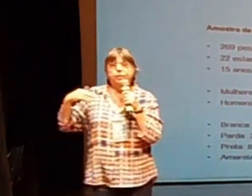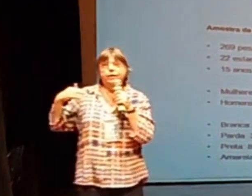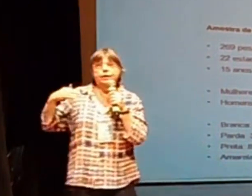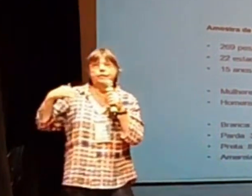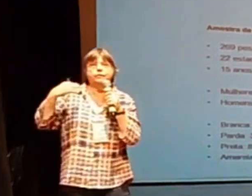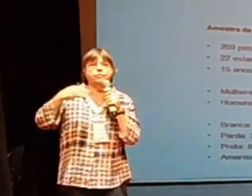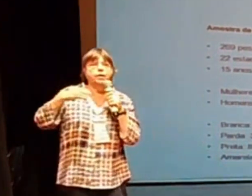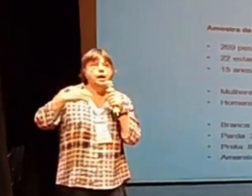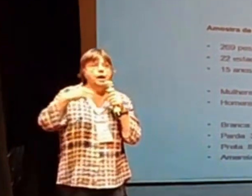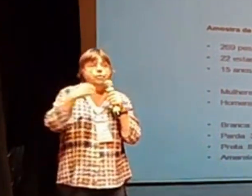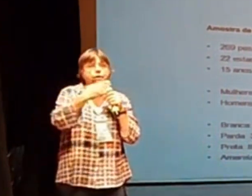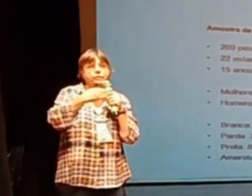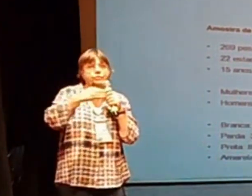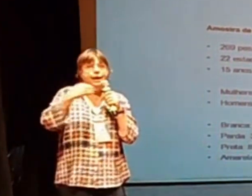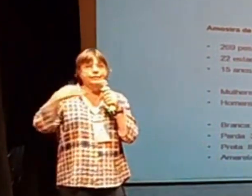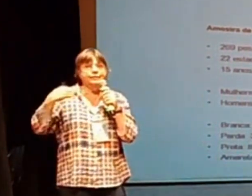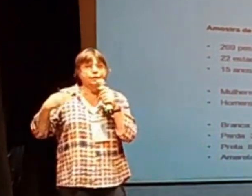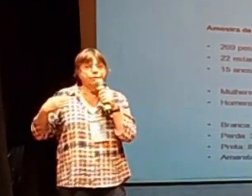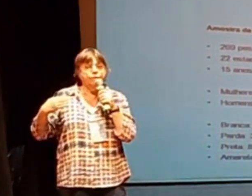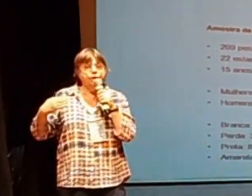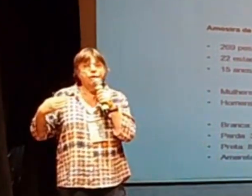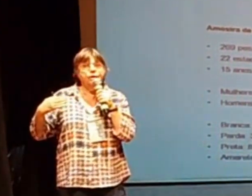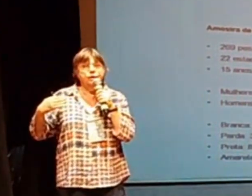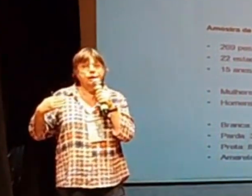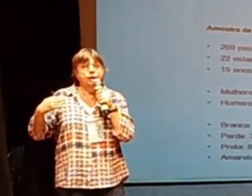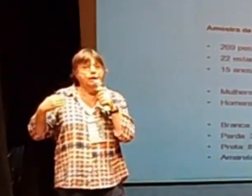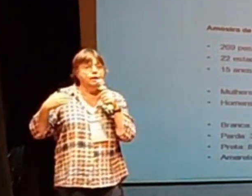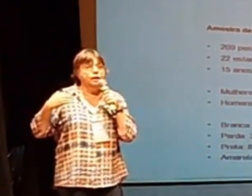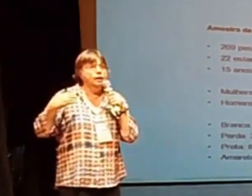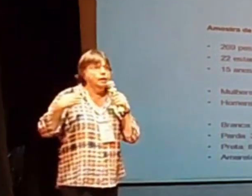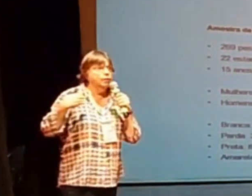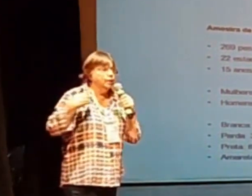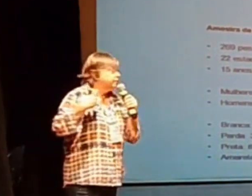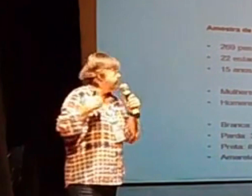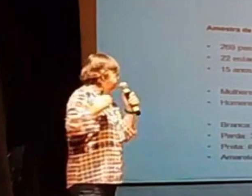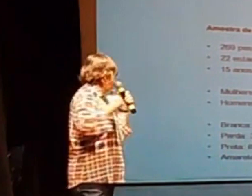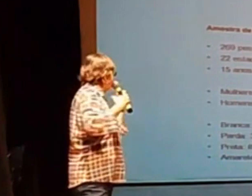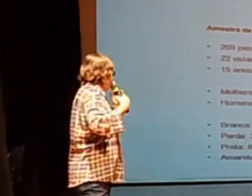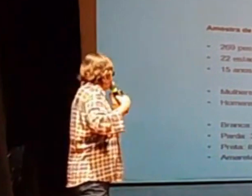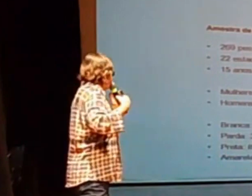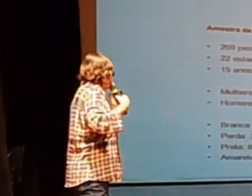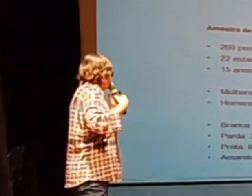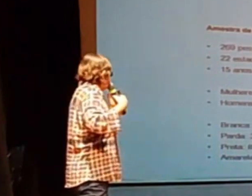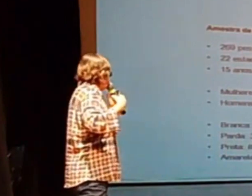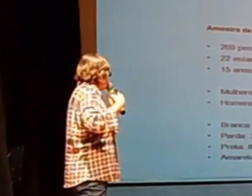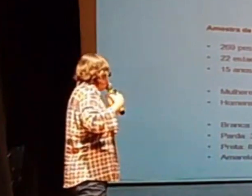mesma forma com relação ao quesito raça-cor, né?